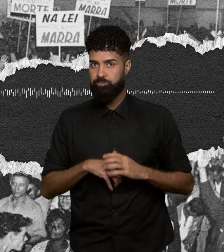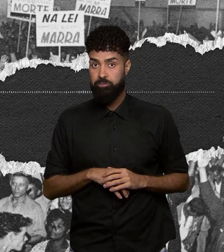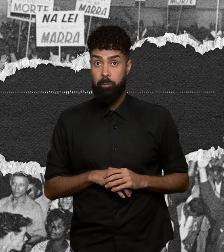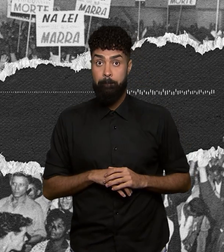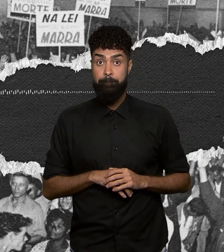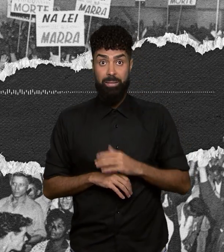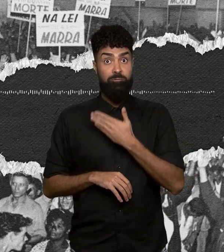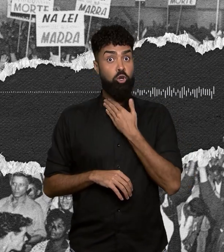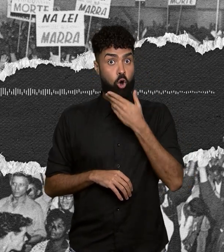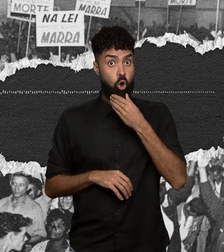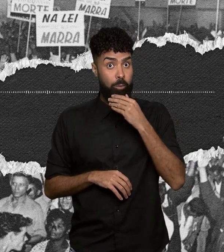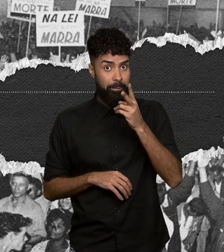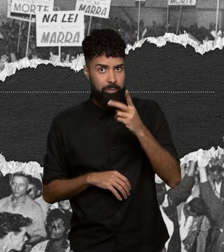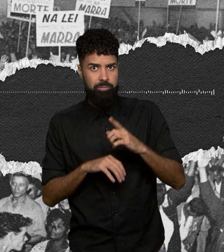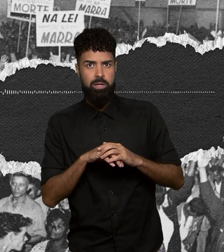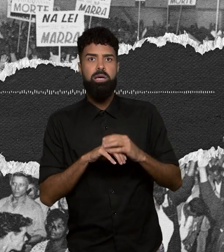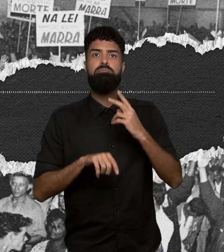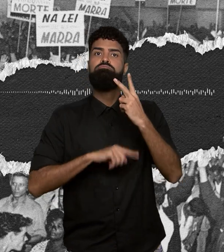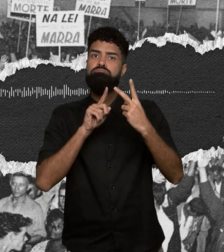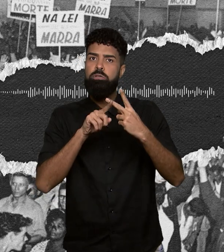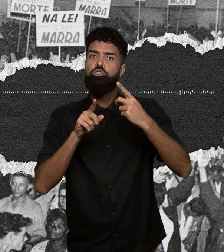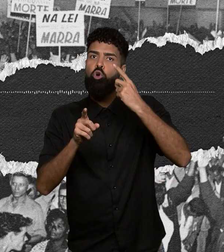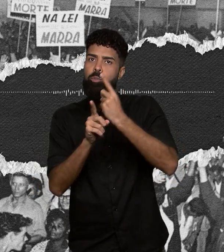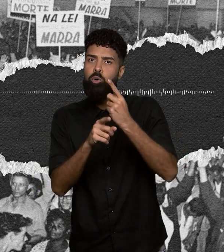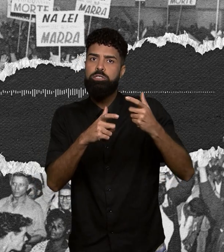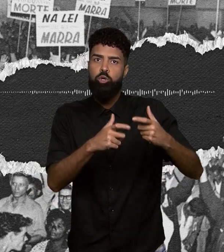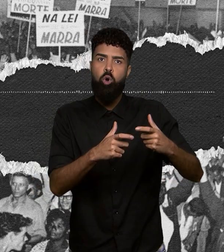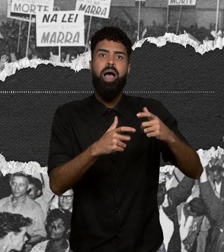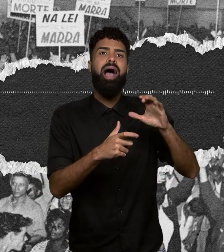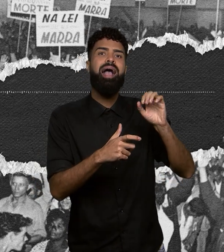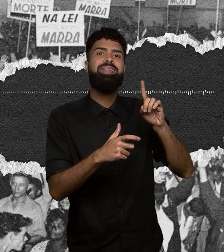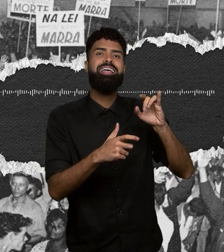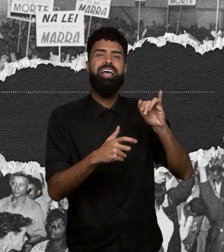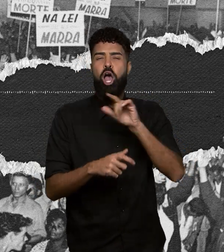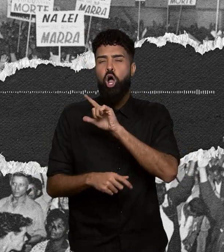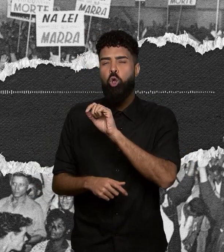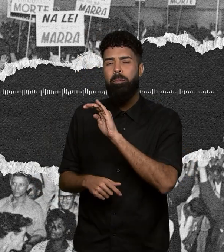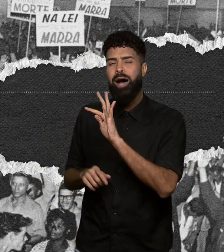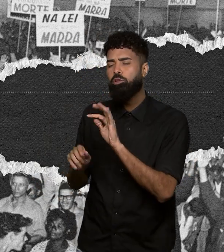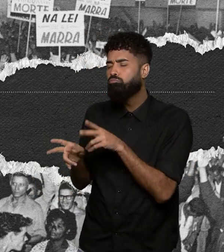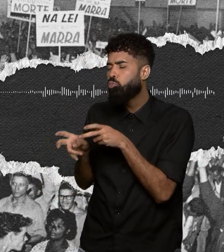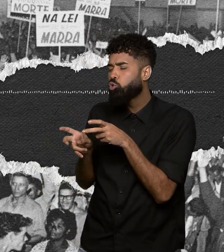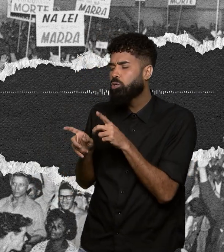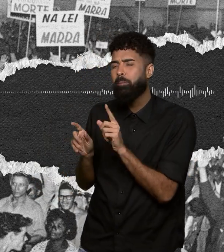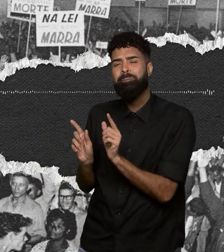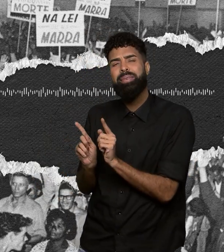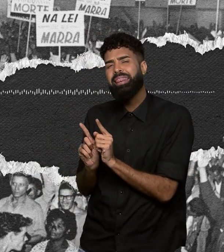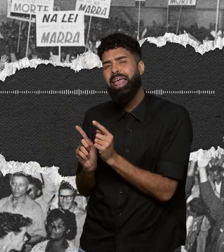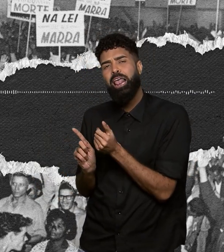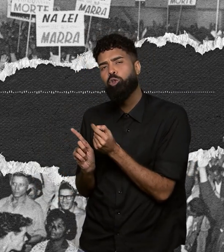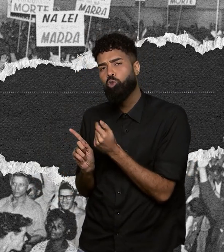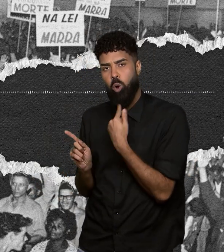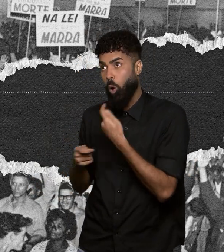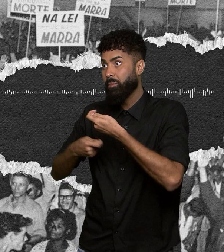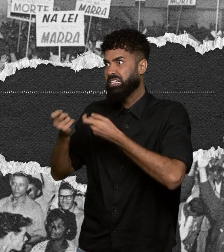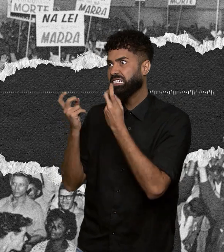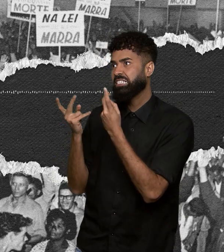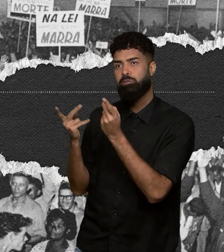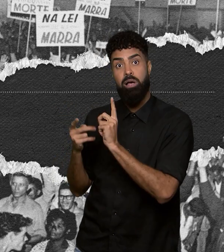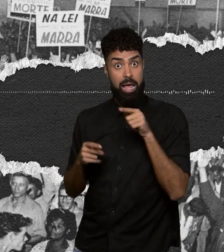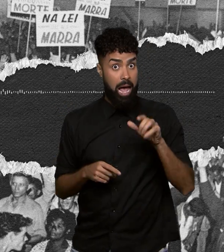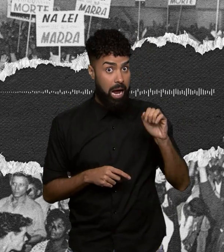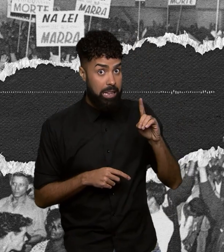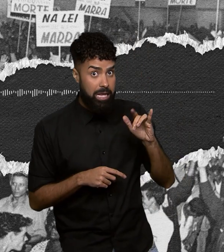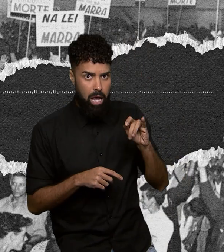segundo posto que foi o de Candeias né esse de Lobato era uma pequena produção que não era comercial mas o de candeia Sim foi um grande